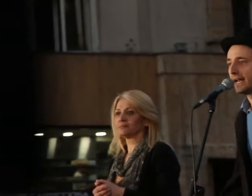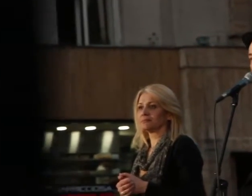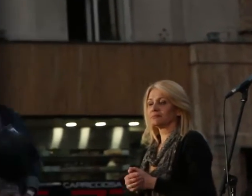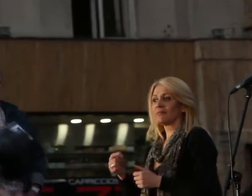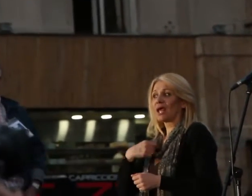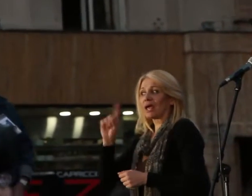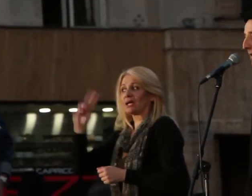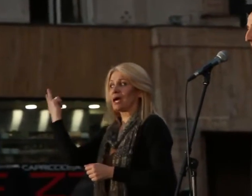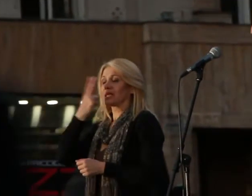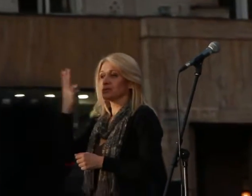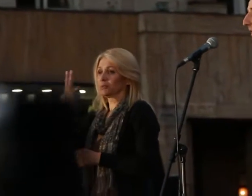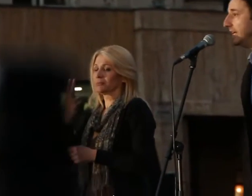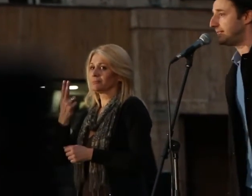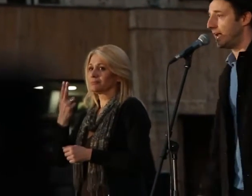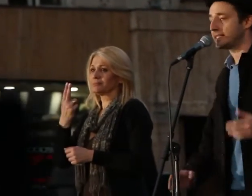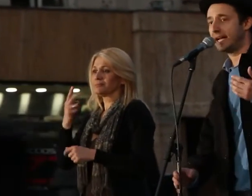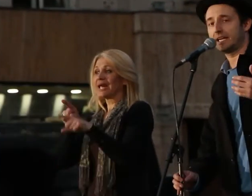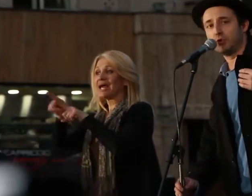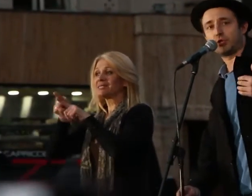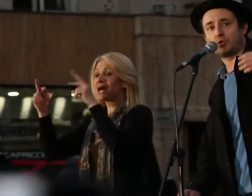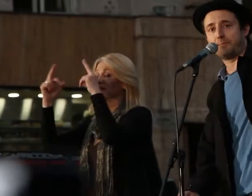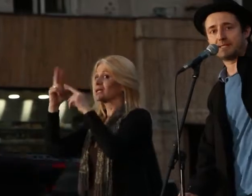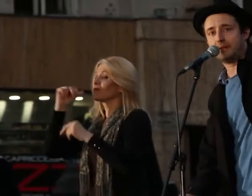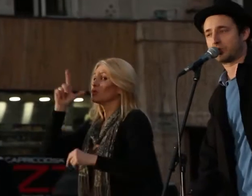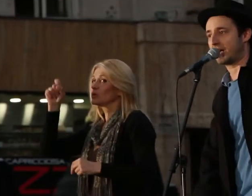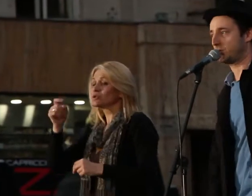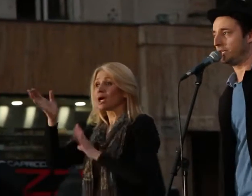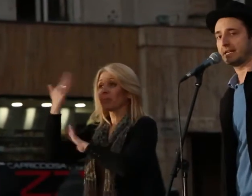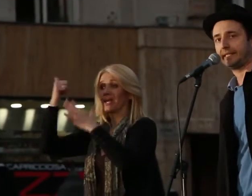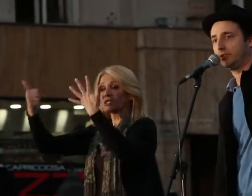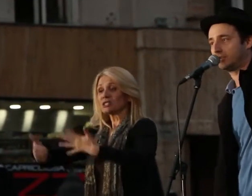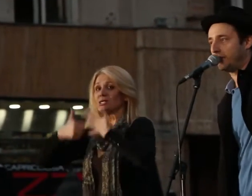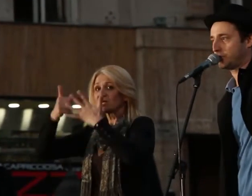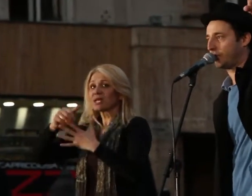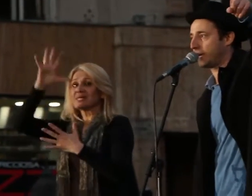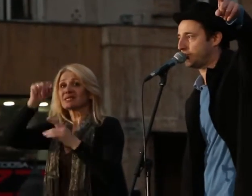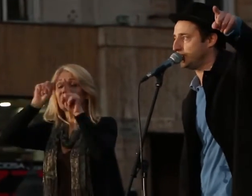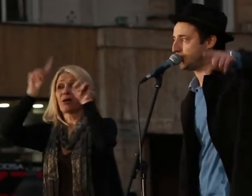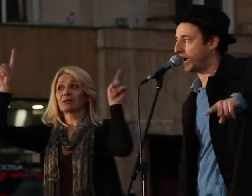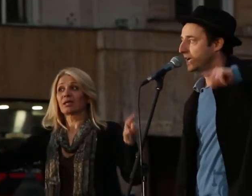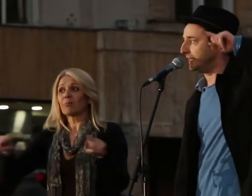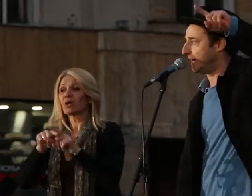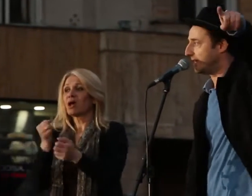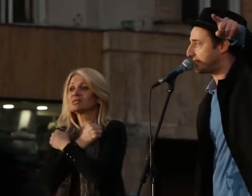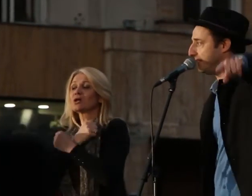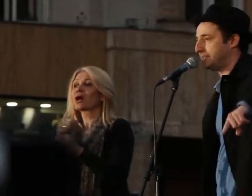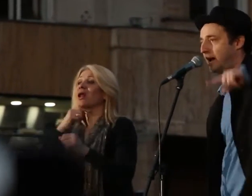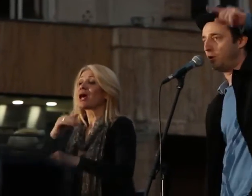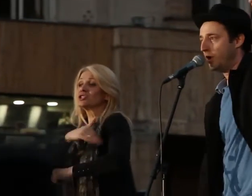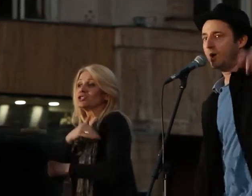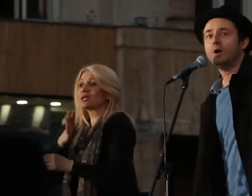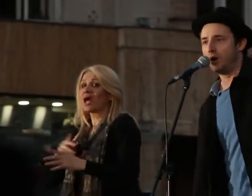Ja ne razumem. Isti Aleksandar Vučić koji je pre samo 6 godina skidao tablu Zorana Đinđića i teo da